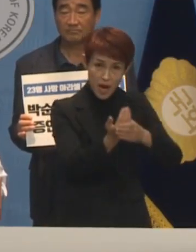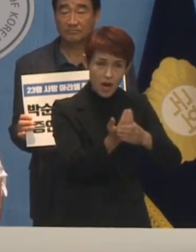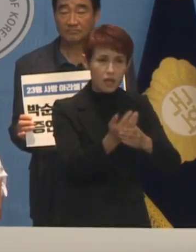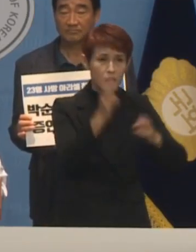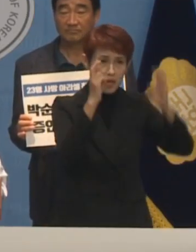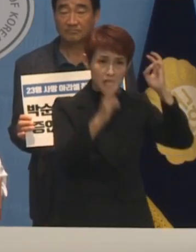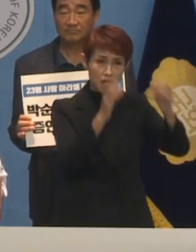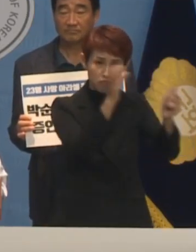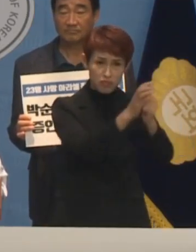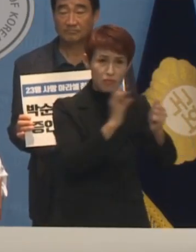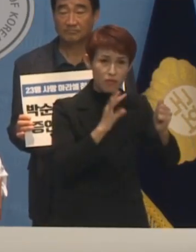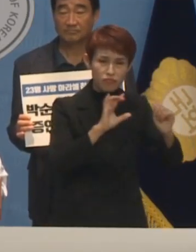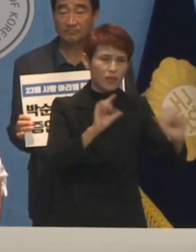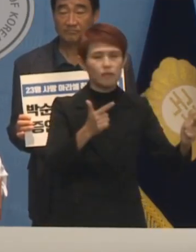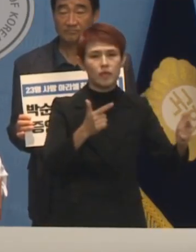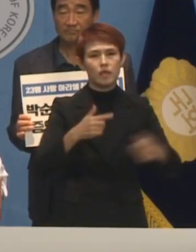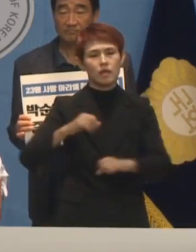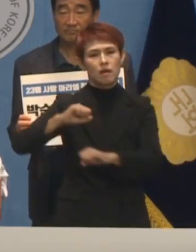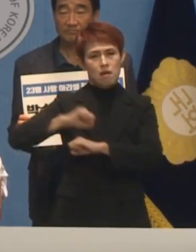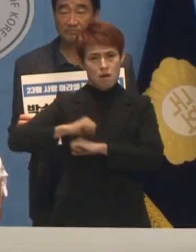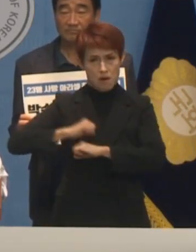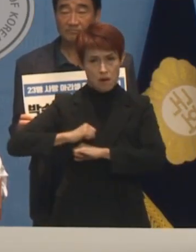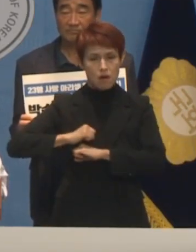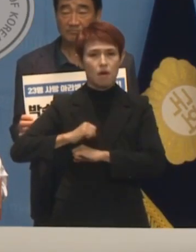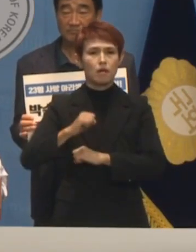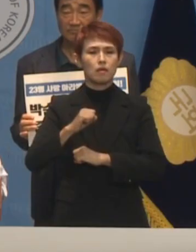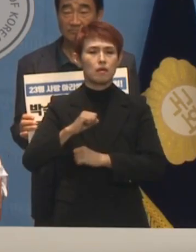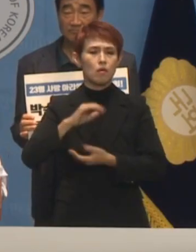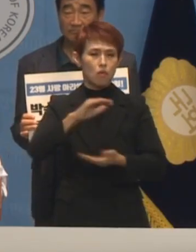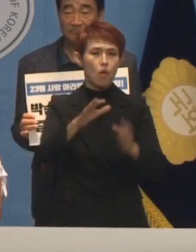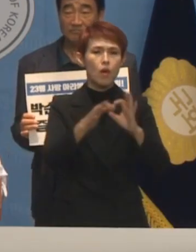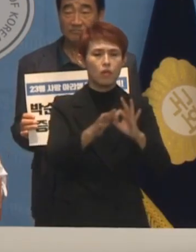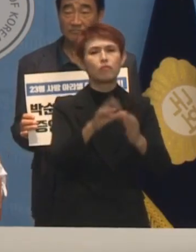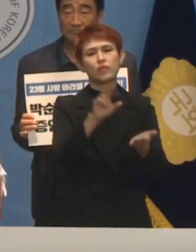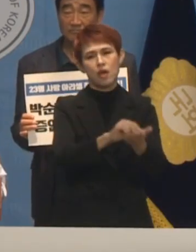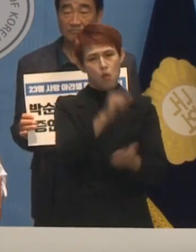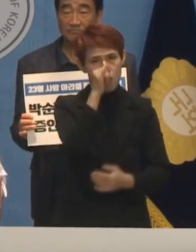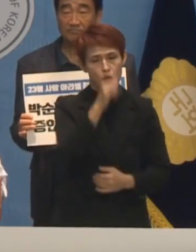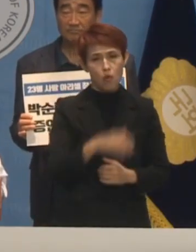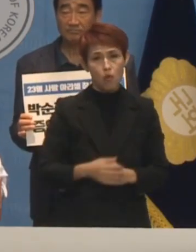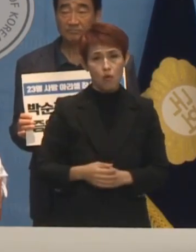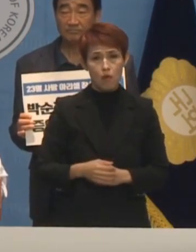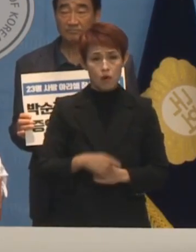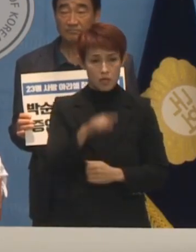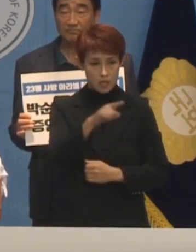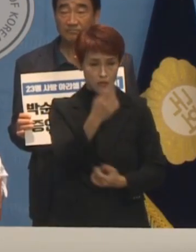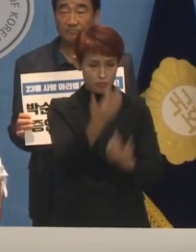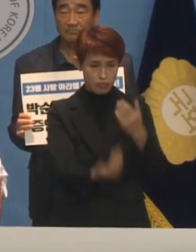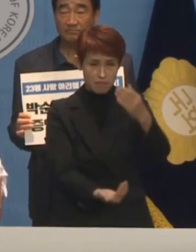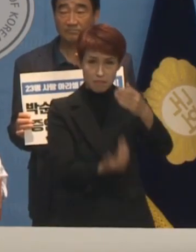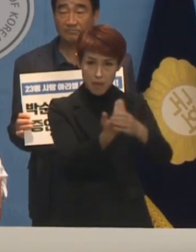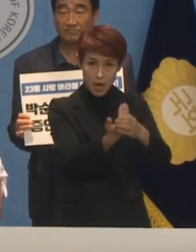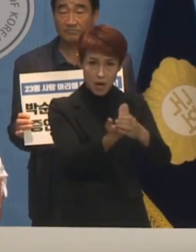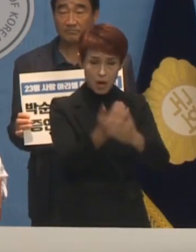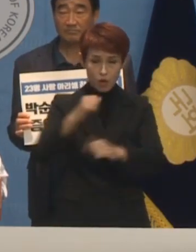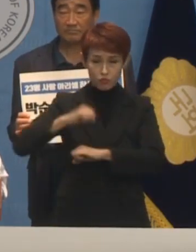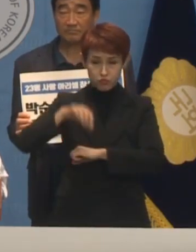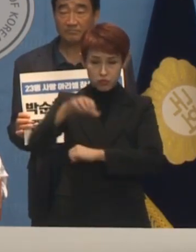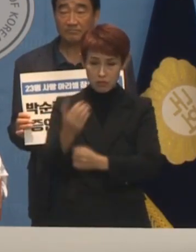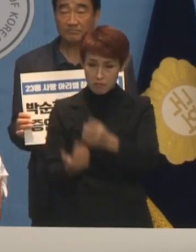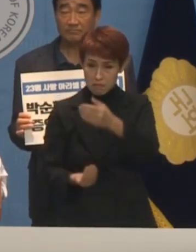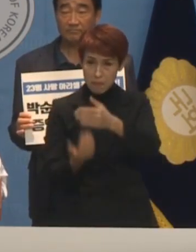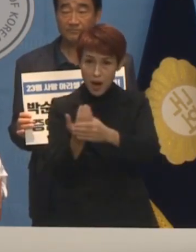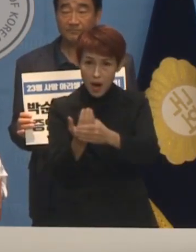문제가 아니라 군락과 방위 산업의 문제였기도 했었습니다. 만약 이 참사가 우리 군부대에서